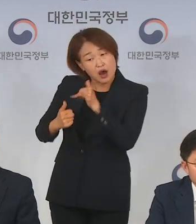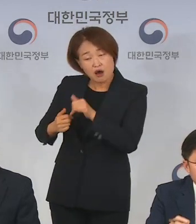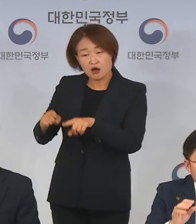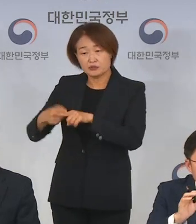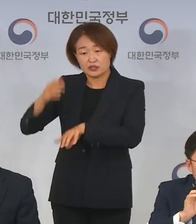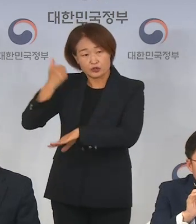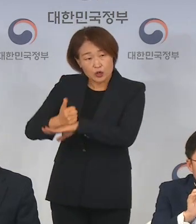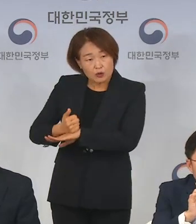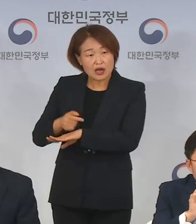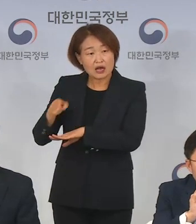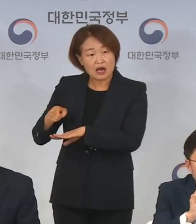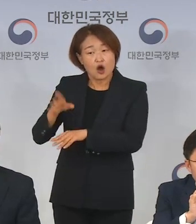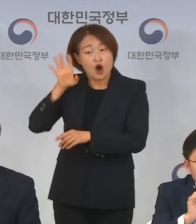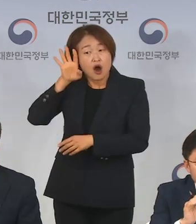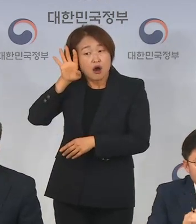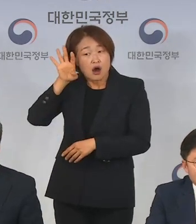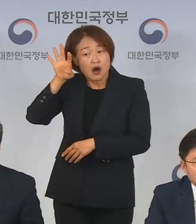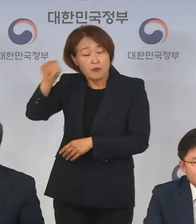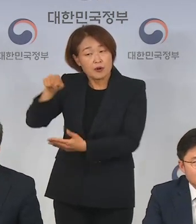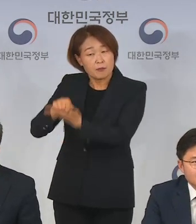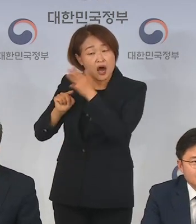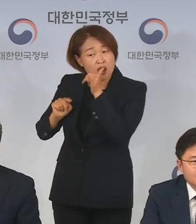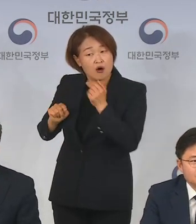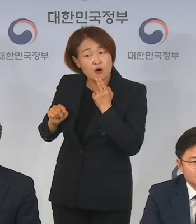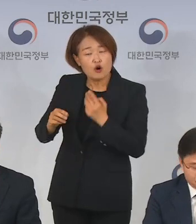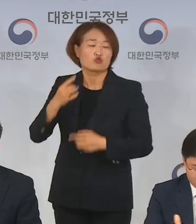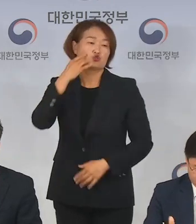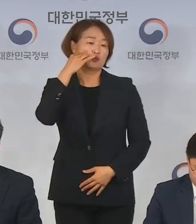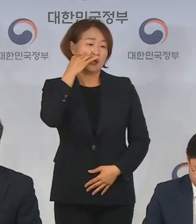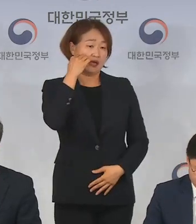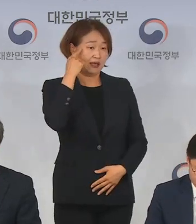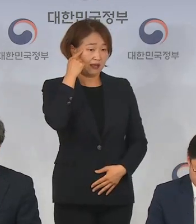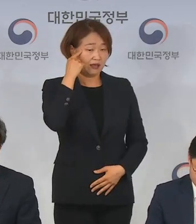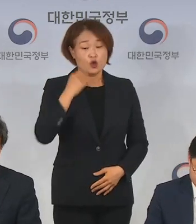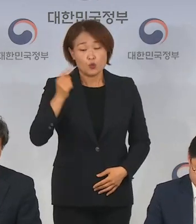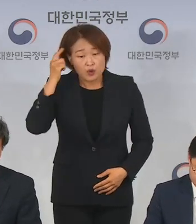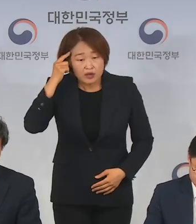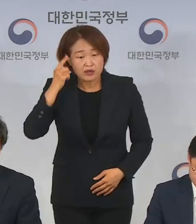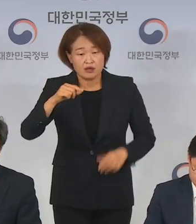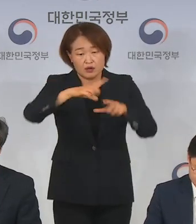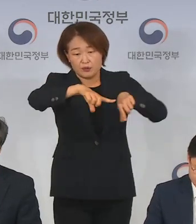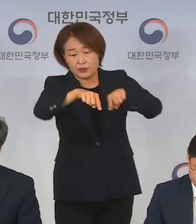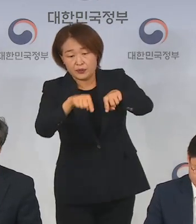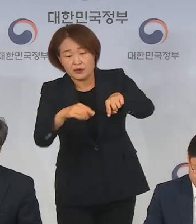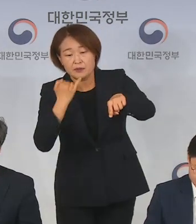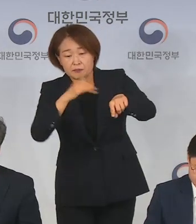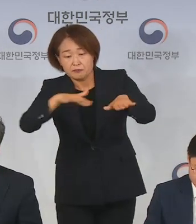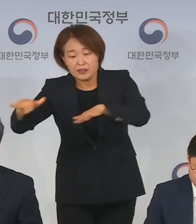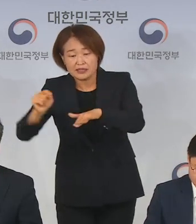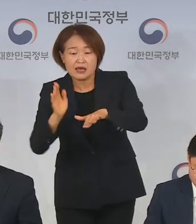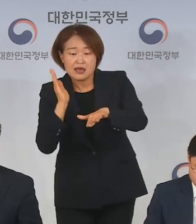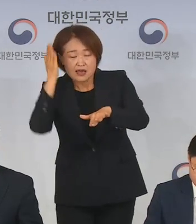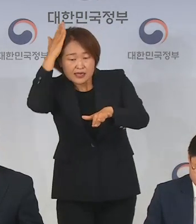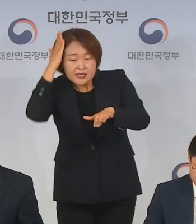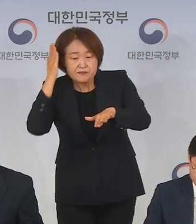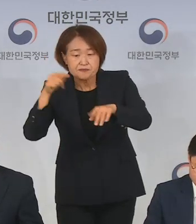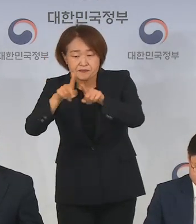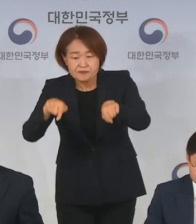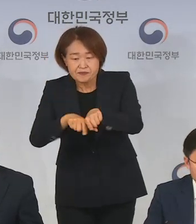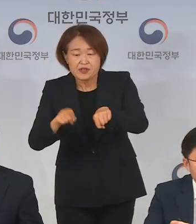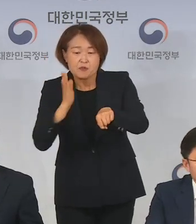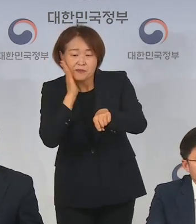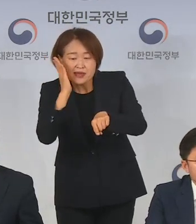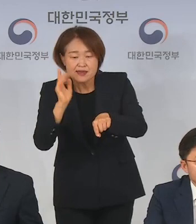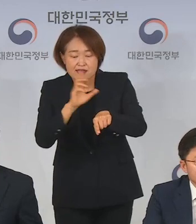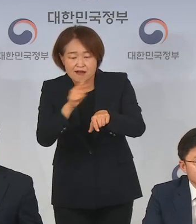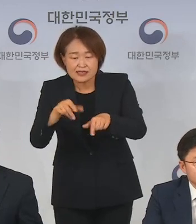분석 결과가 언제 나올 예정인지, 예. 그러면 이게 언제 시료를 확보했느냐는 관계가 없는 건지, 이번에 시차 단위